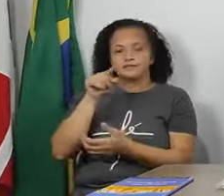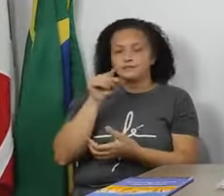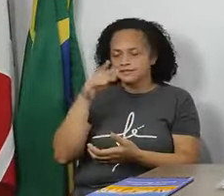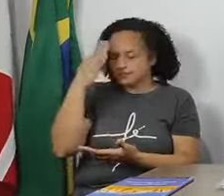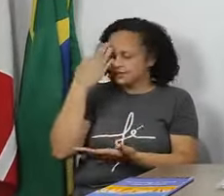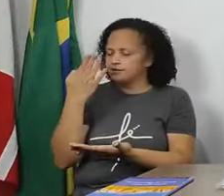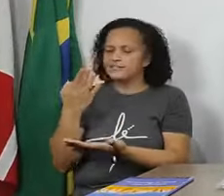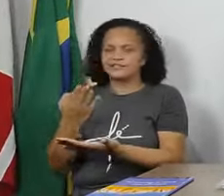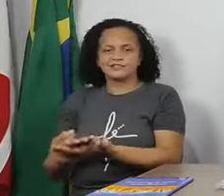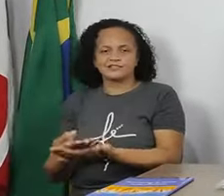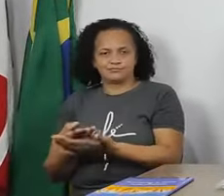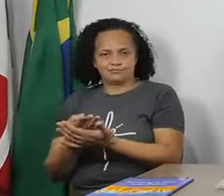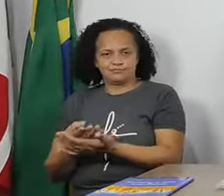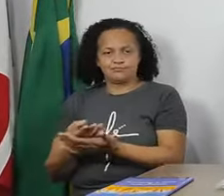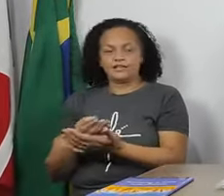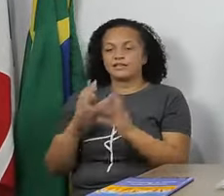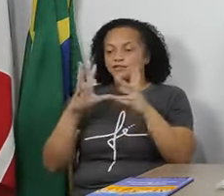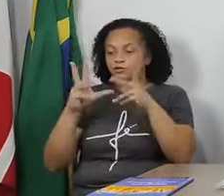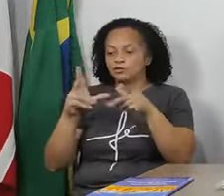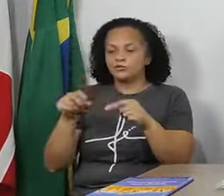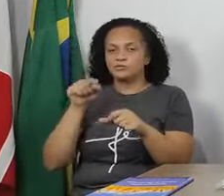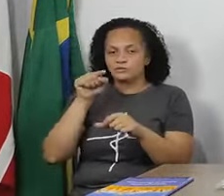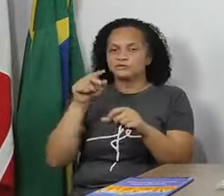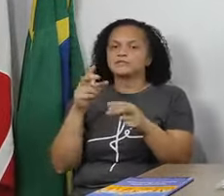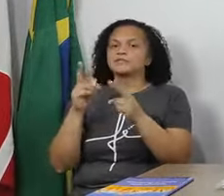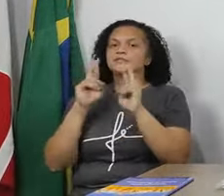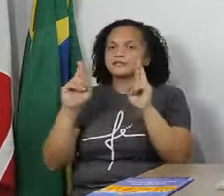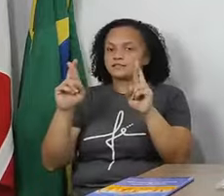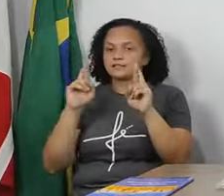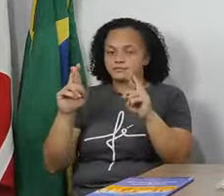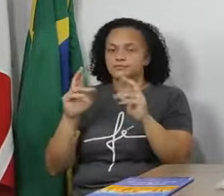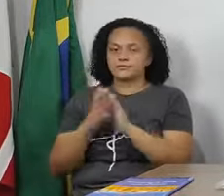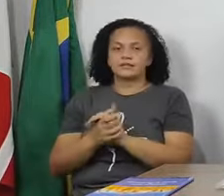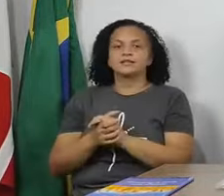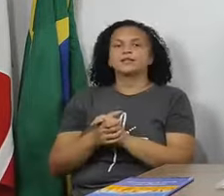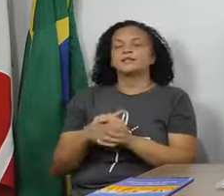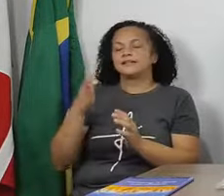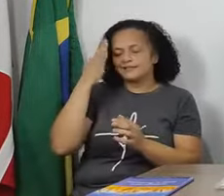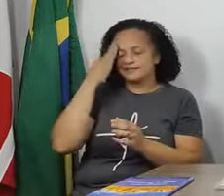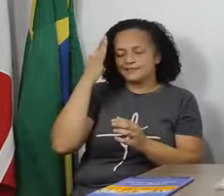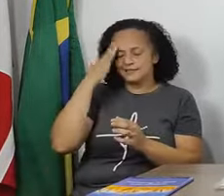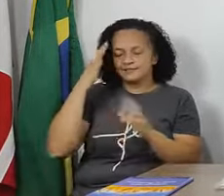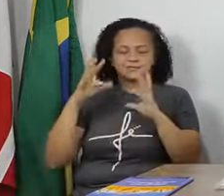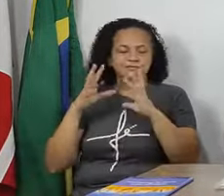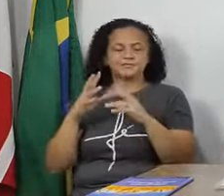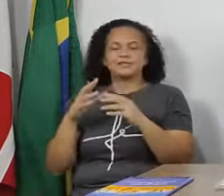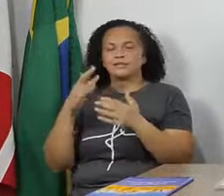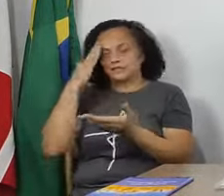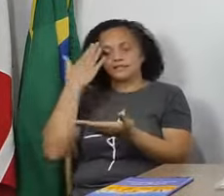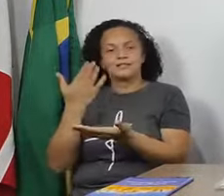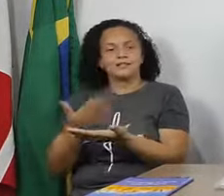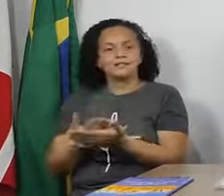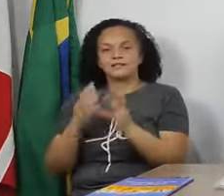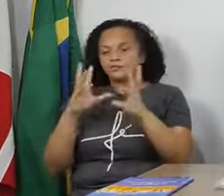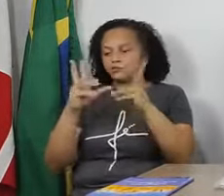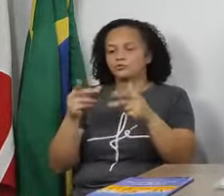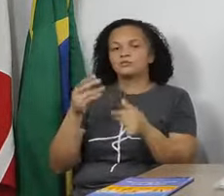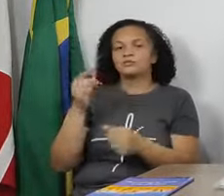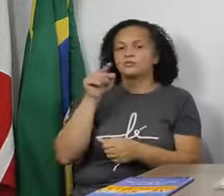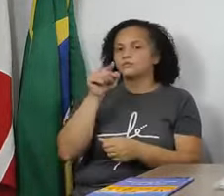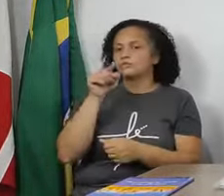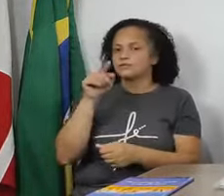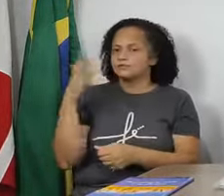esperam e a convicção de fatos que não se veem. Então, a verdadeira fé,